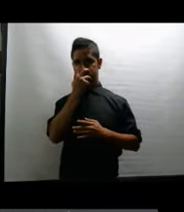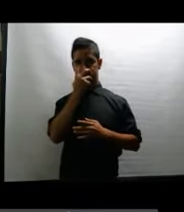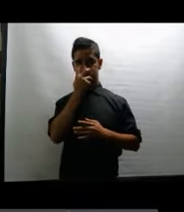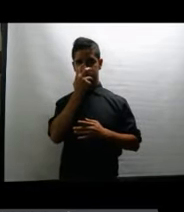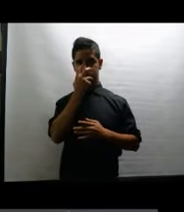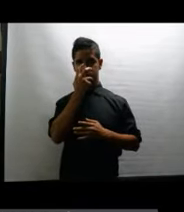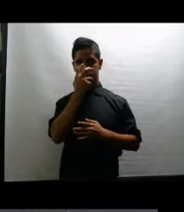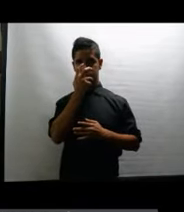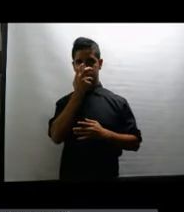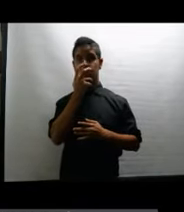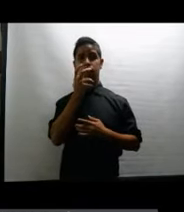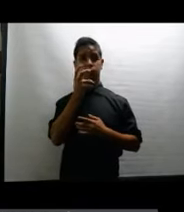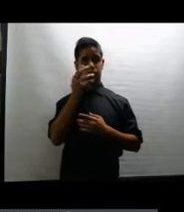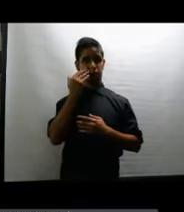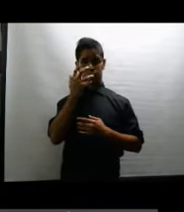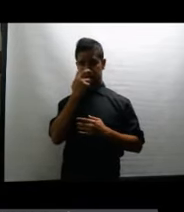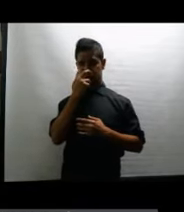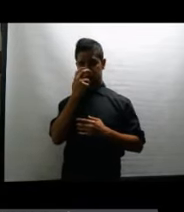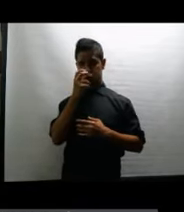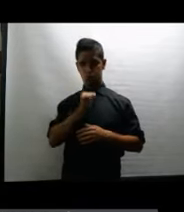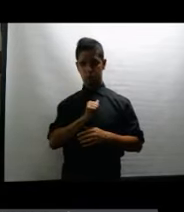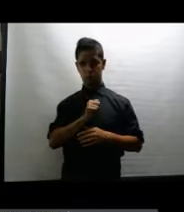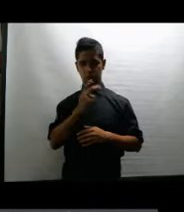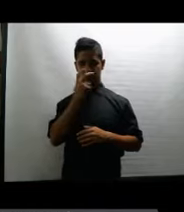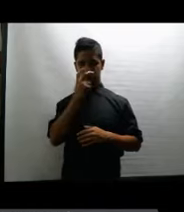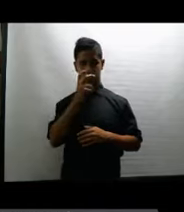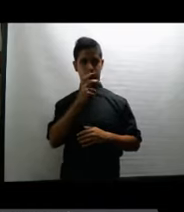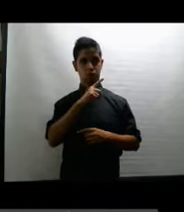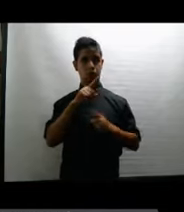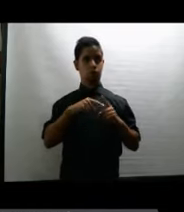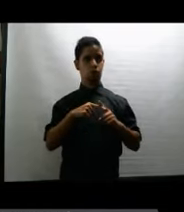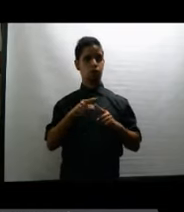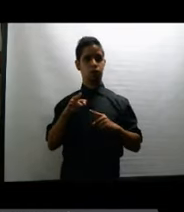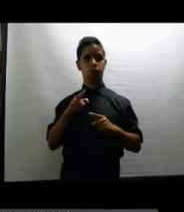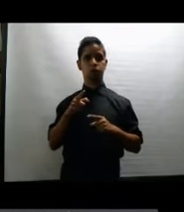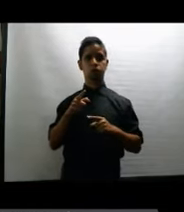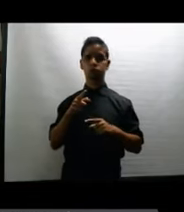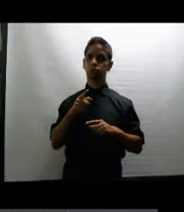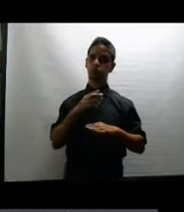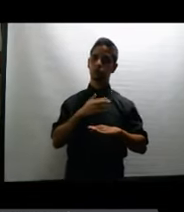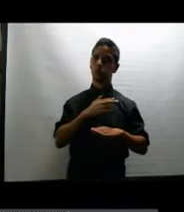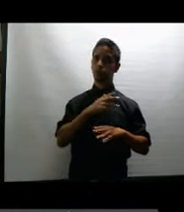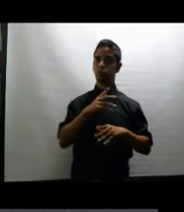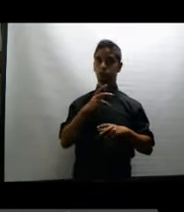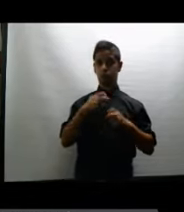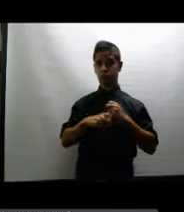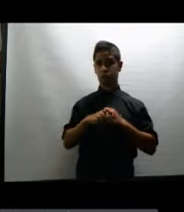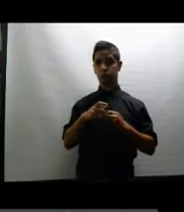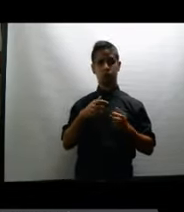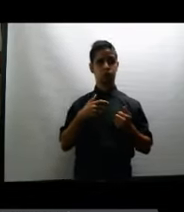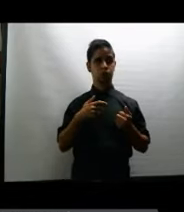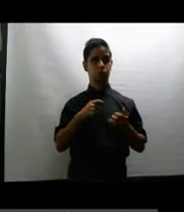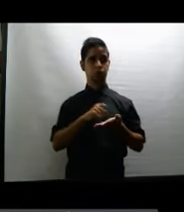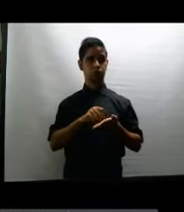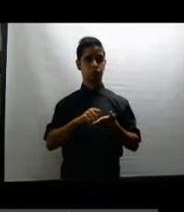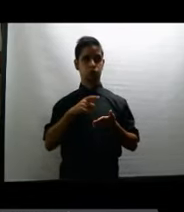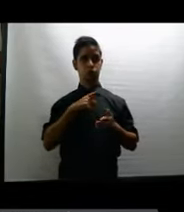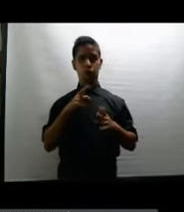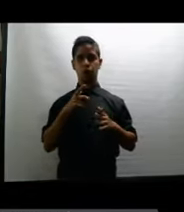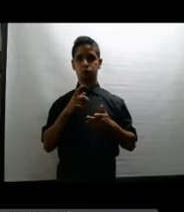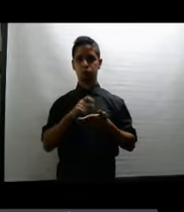eres tú. Y entonces era como que, esta canción me da un trabajo bien chévere cantarla, porque yo la escribí un momento un poquito